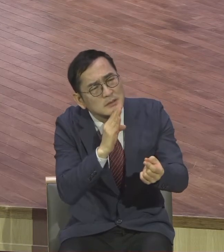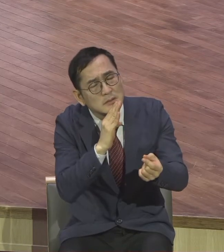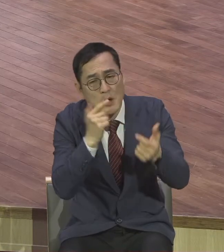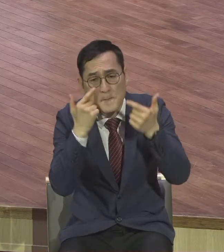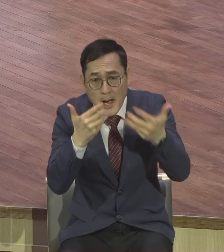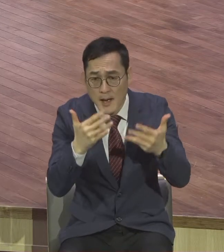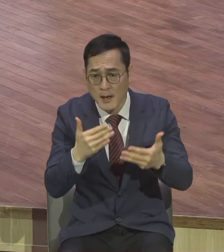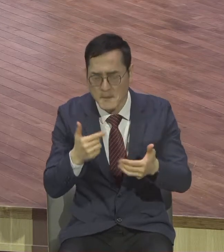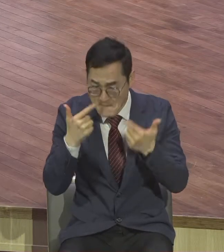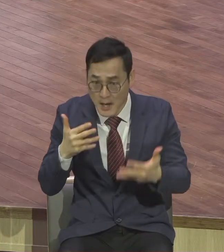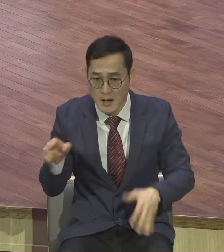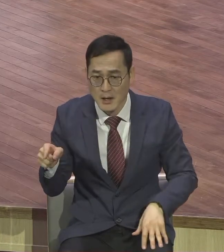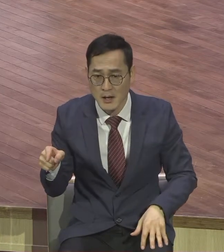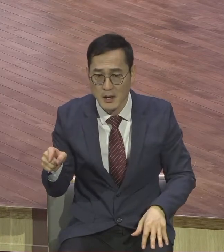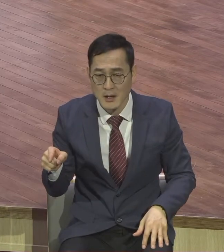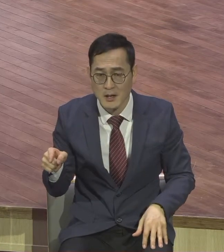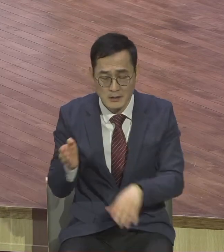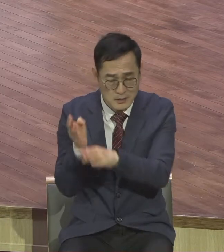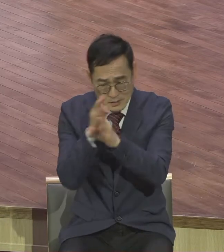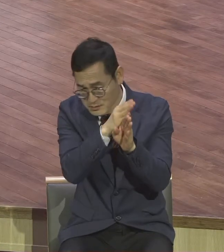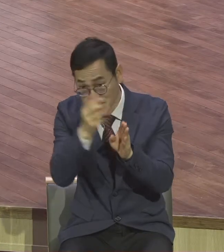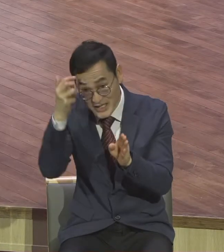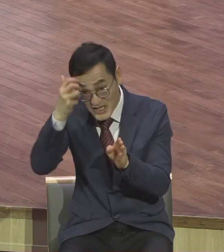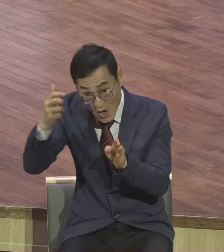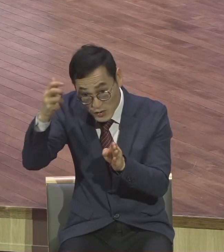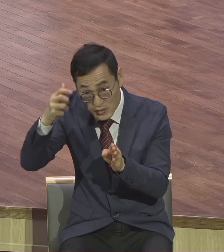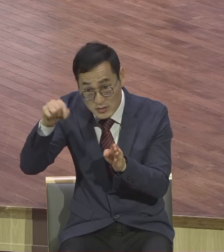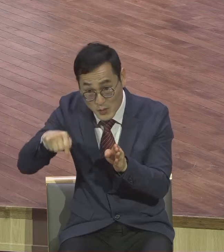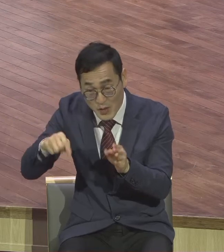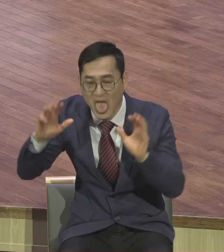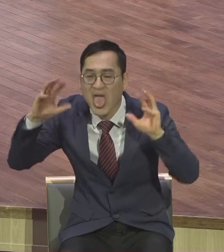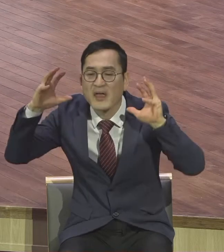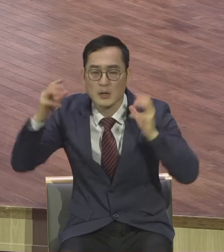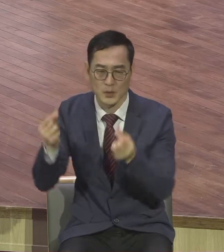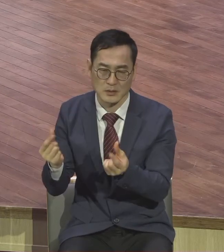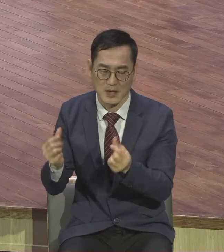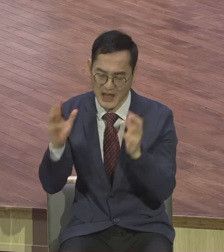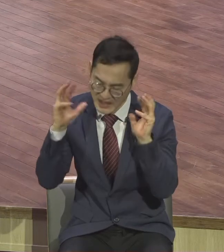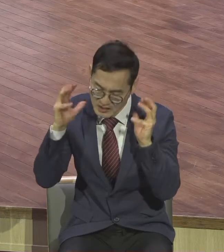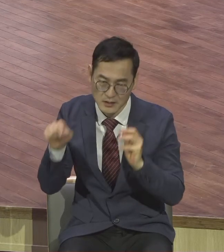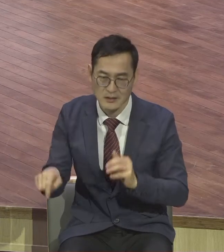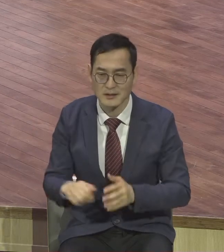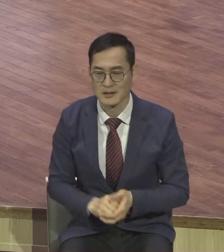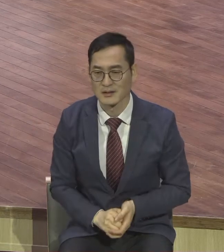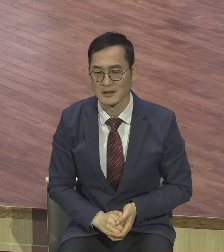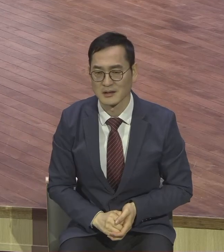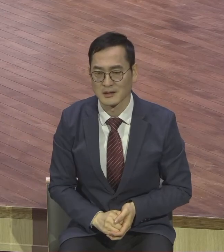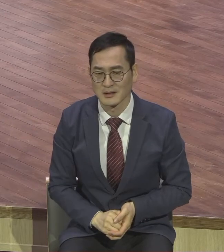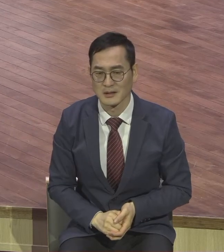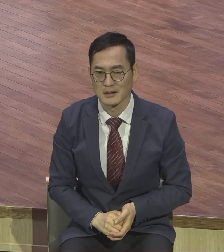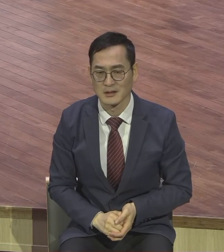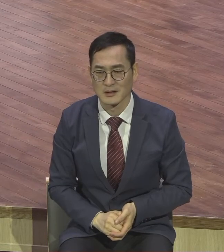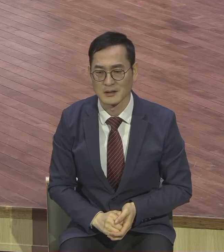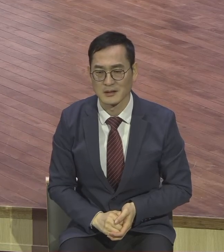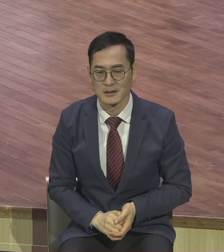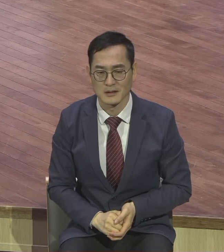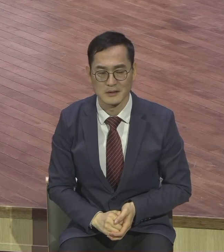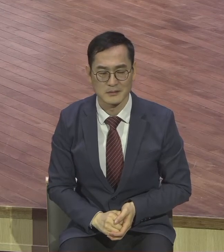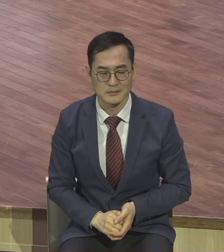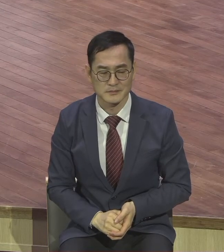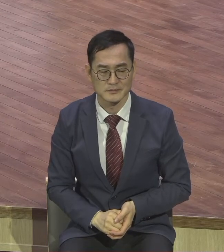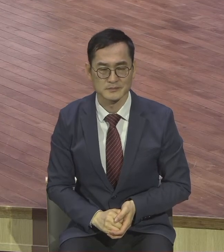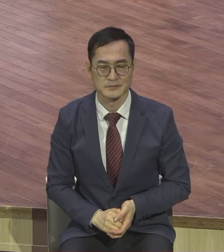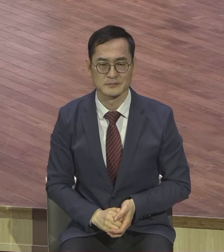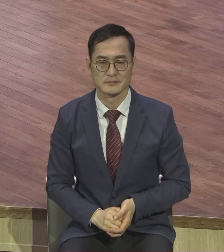영적으로 뭐요 어린아이 수준 어린아이 수준 나라는